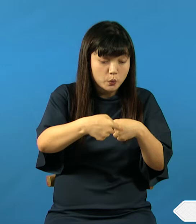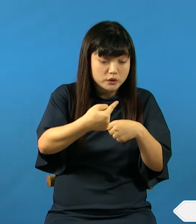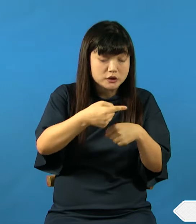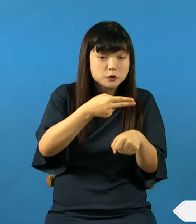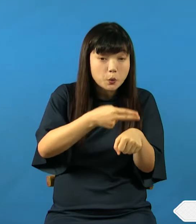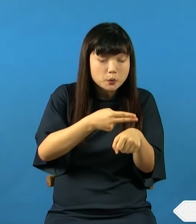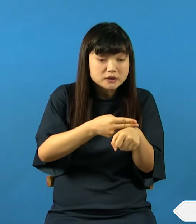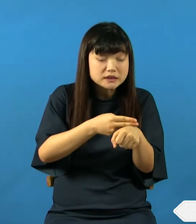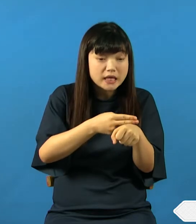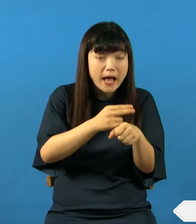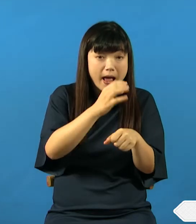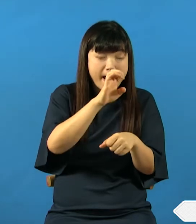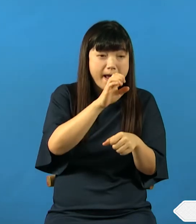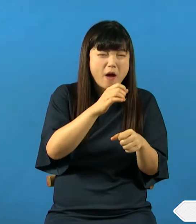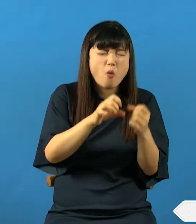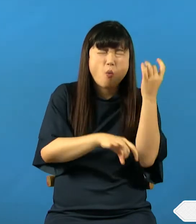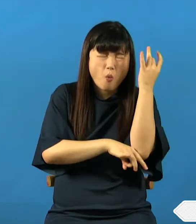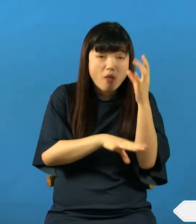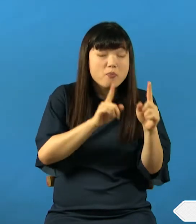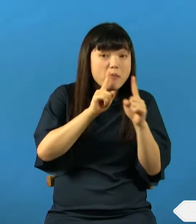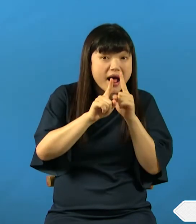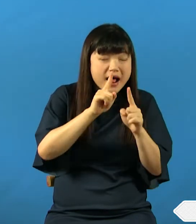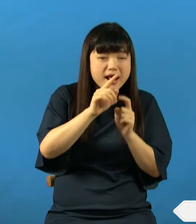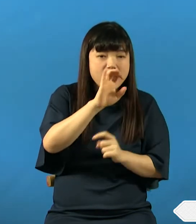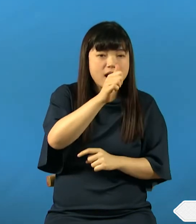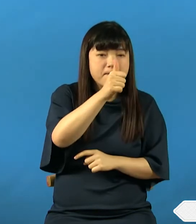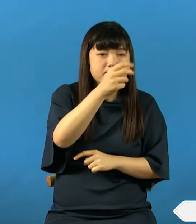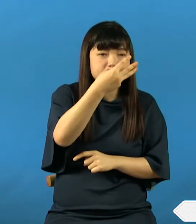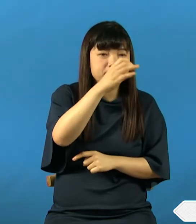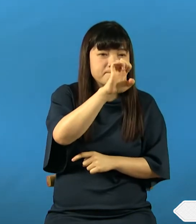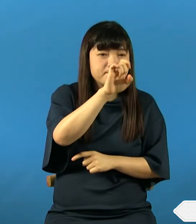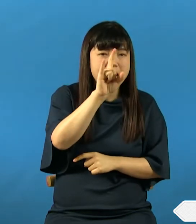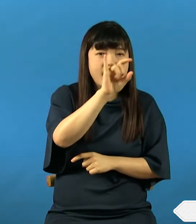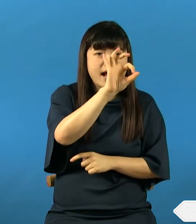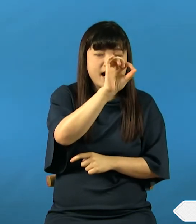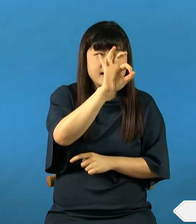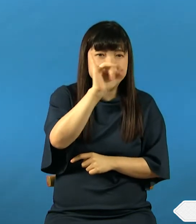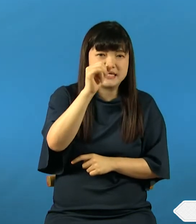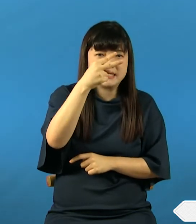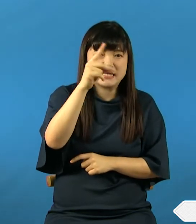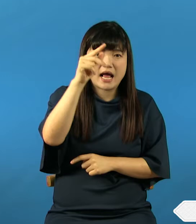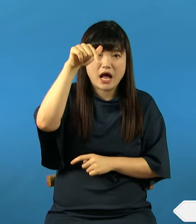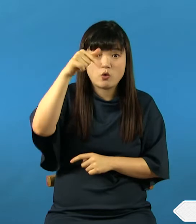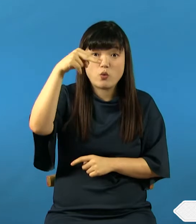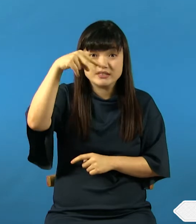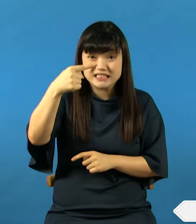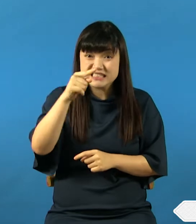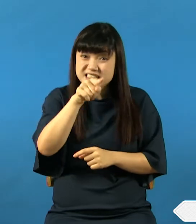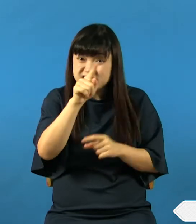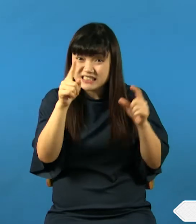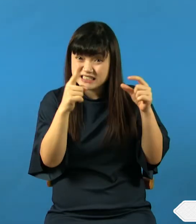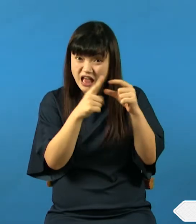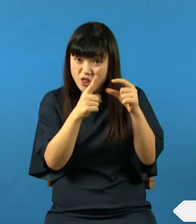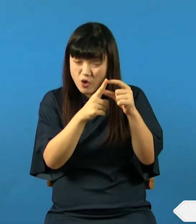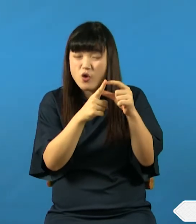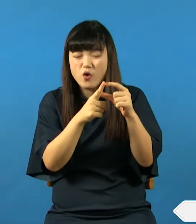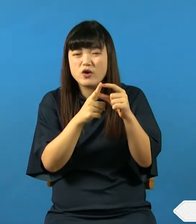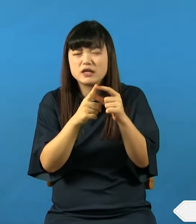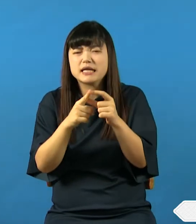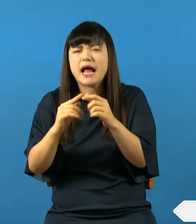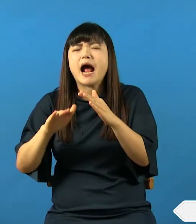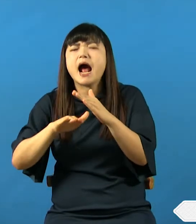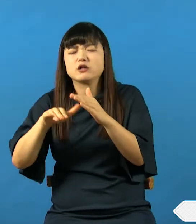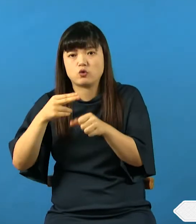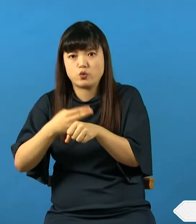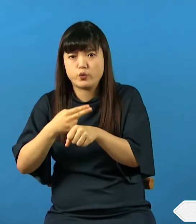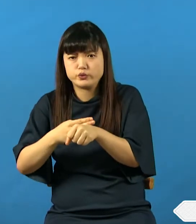초등교사라는 단어의 원어 파이다고고스라는 말은 그 당시에 가정교사를 의미합니다. 그